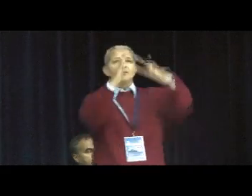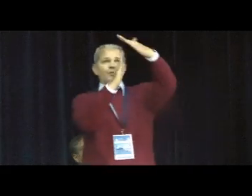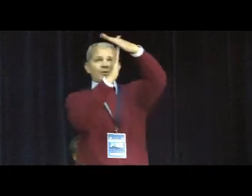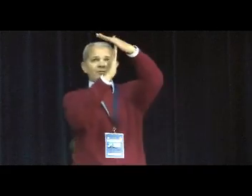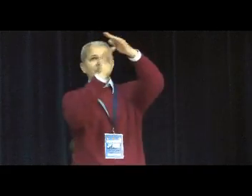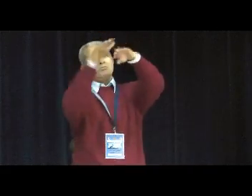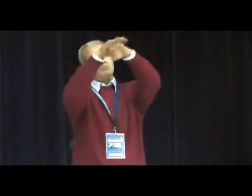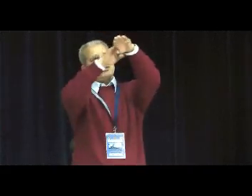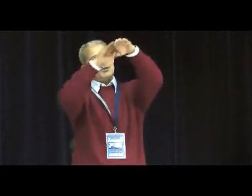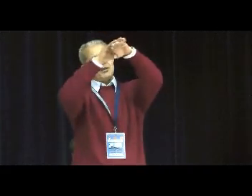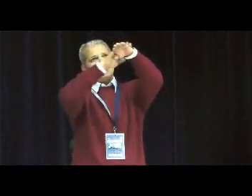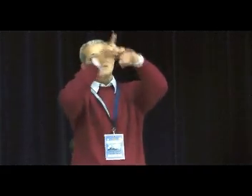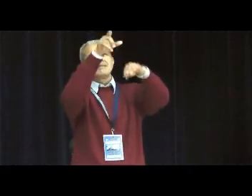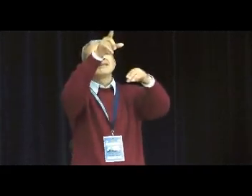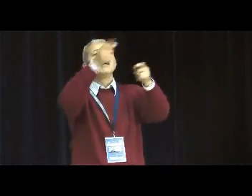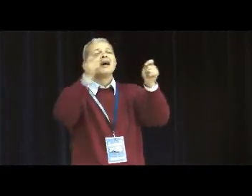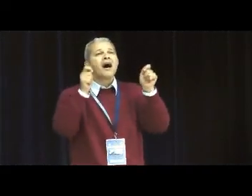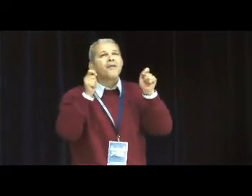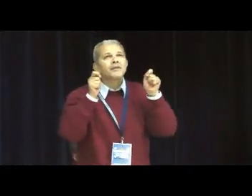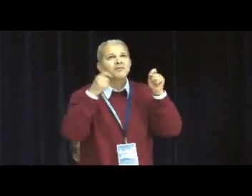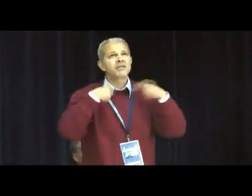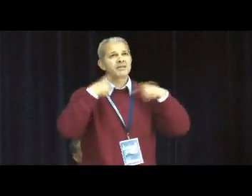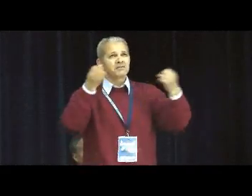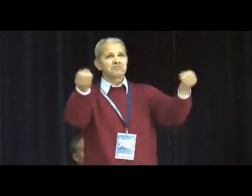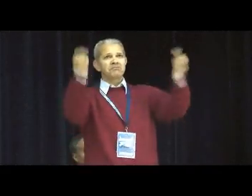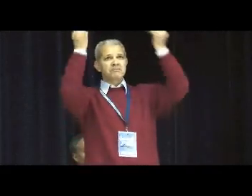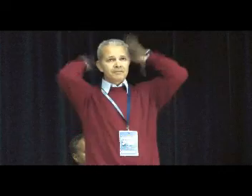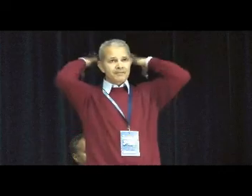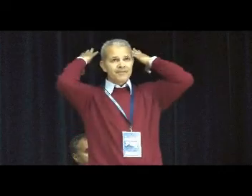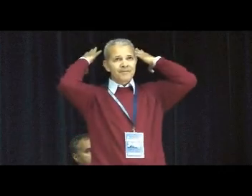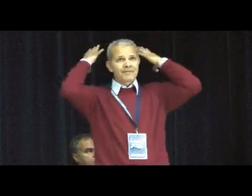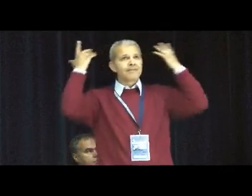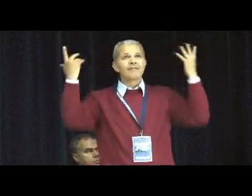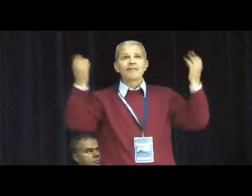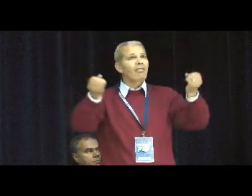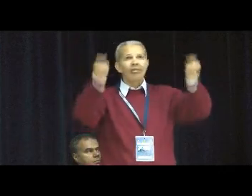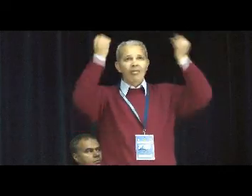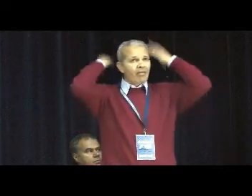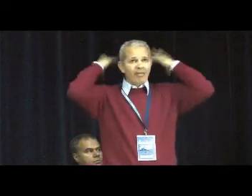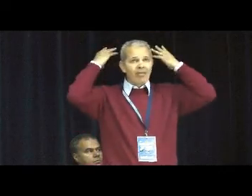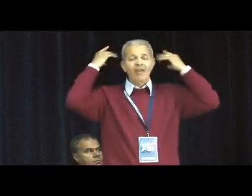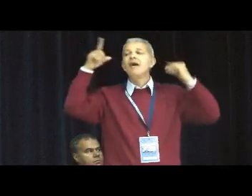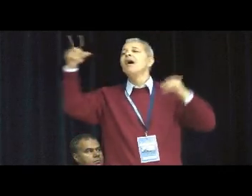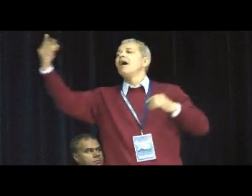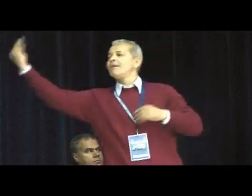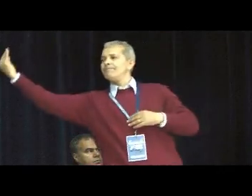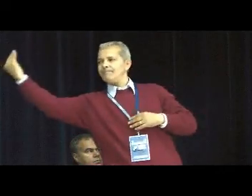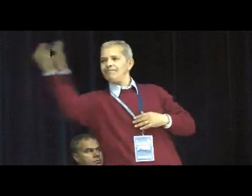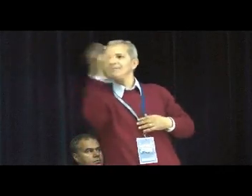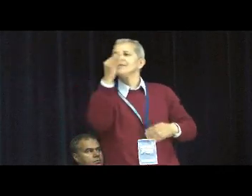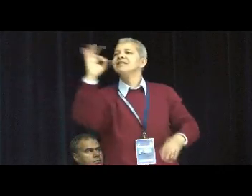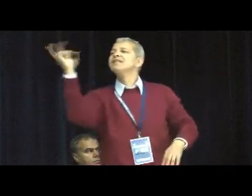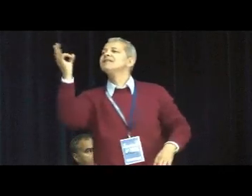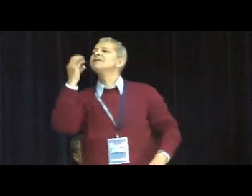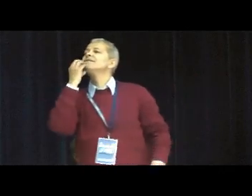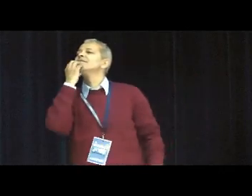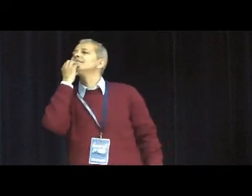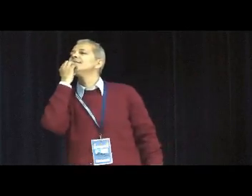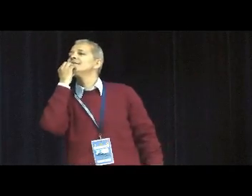الحدود، يكرس العوائق وجه الاشخاص الصوم. المفروض ان نعمل اللغه المنطوقه لغه غير ولوجه.